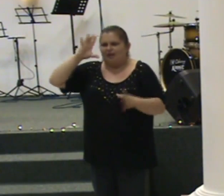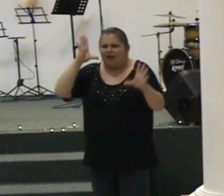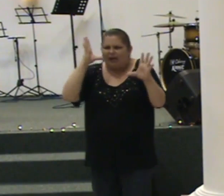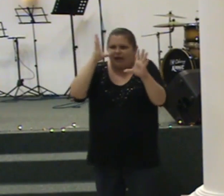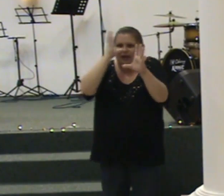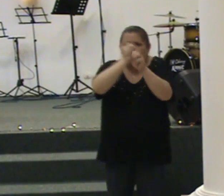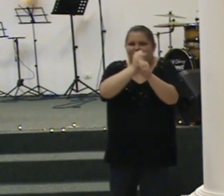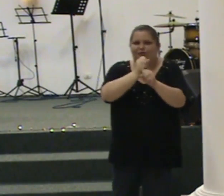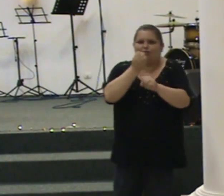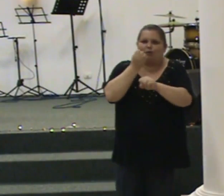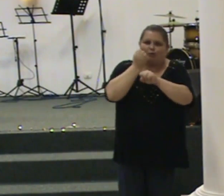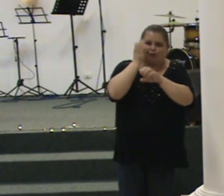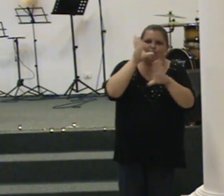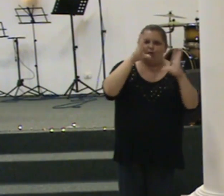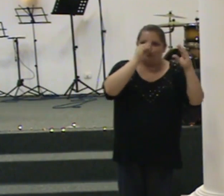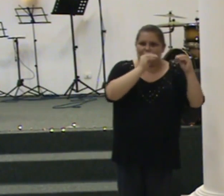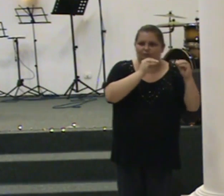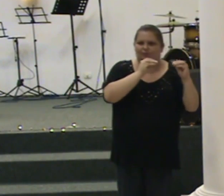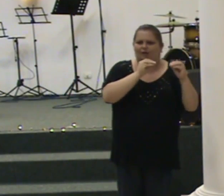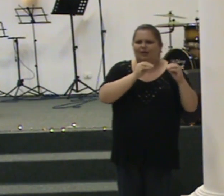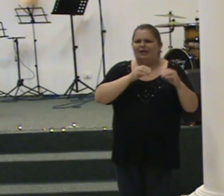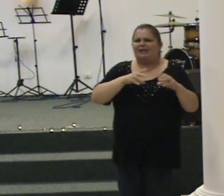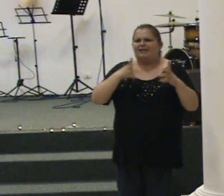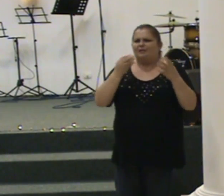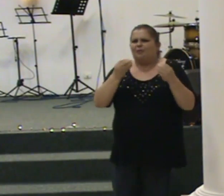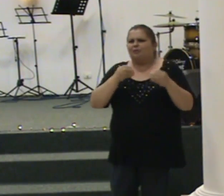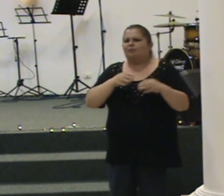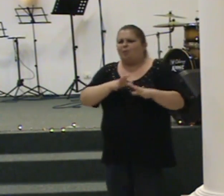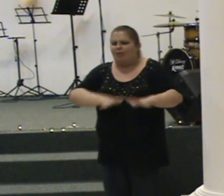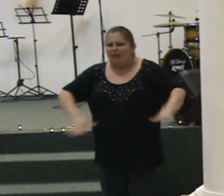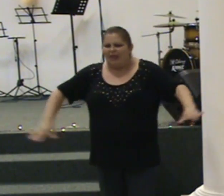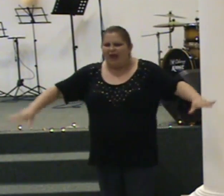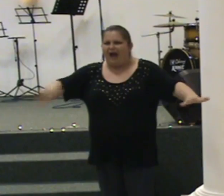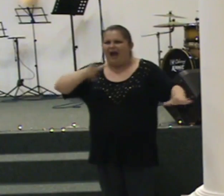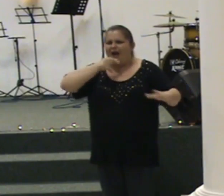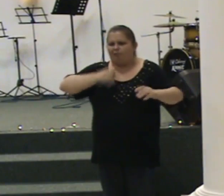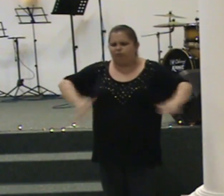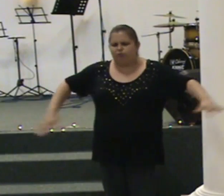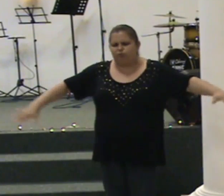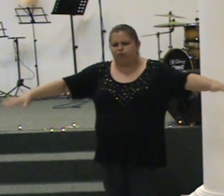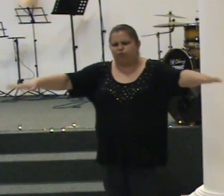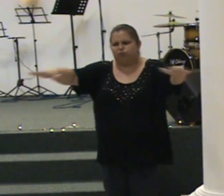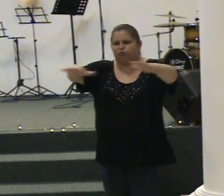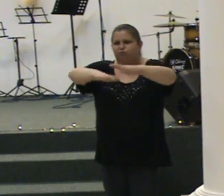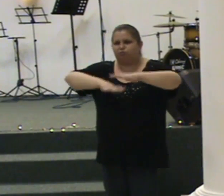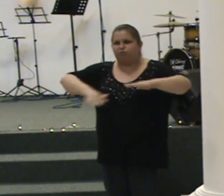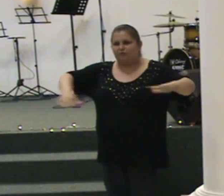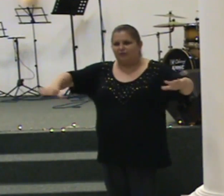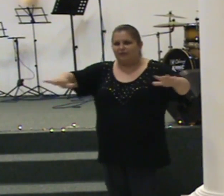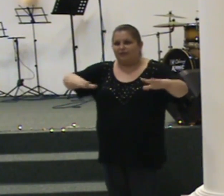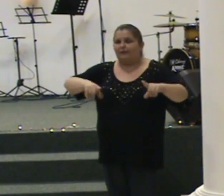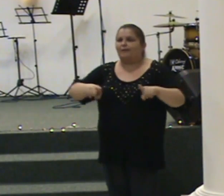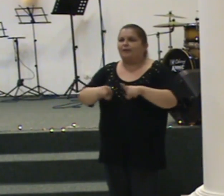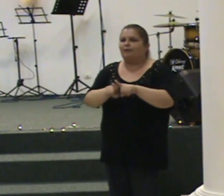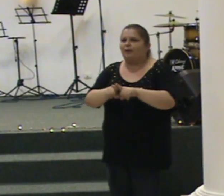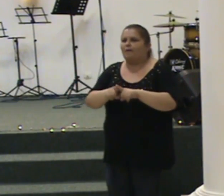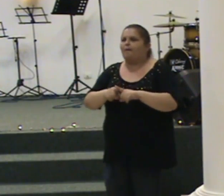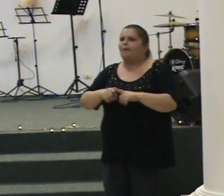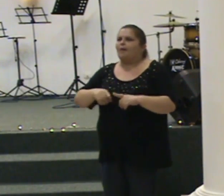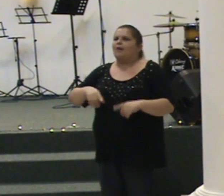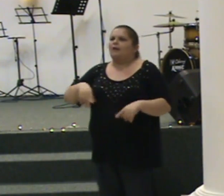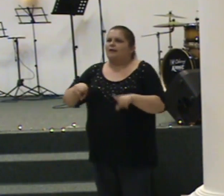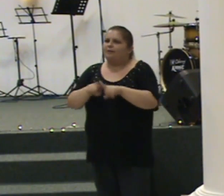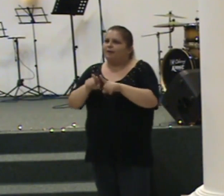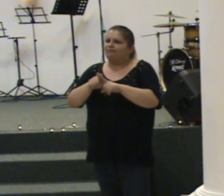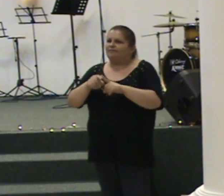manhã. Haja um firmamento. Havia ali um sinal, que aquelas luzes seriam também para um